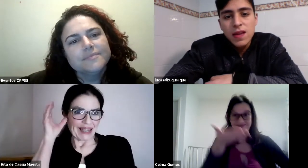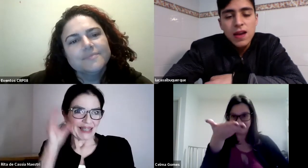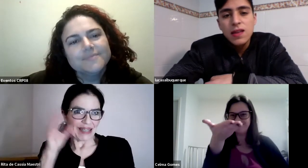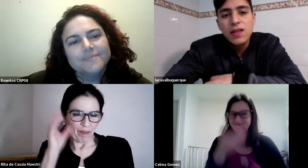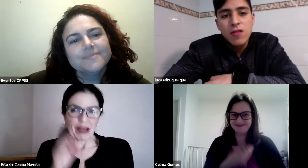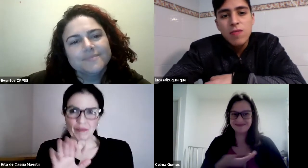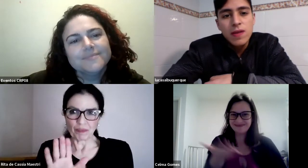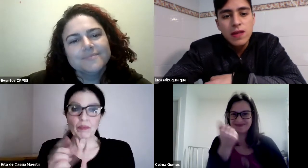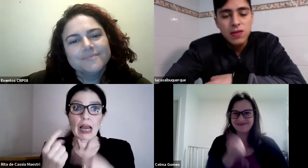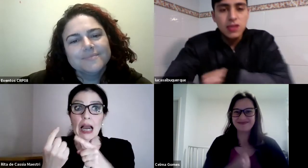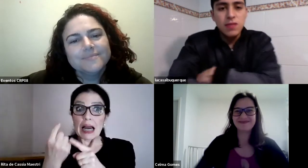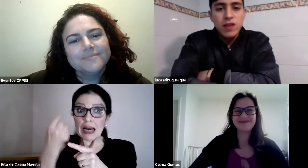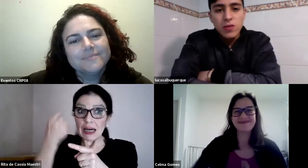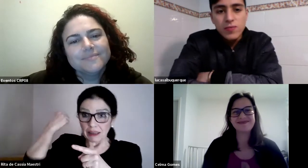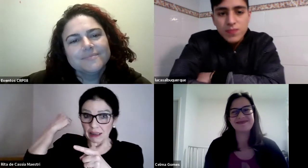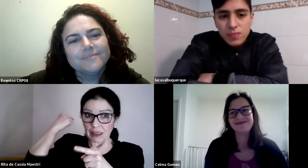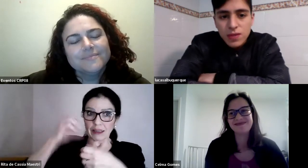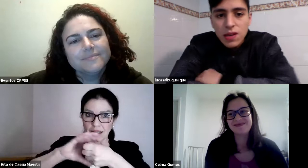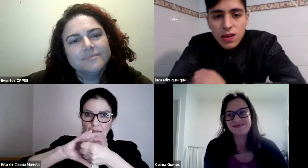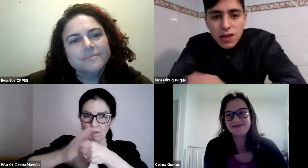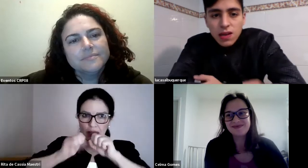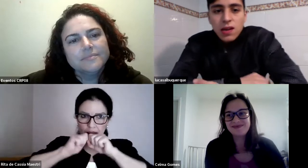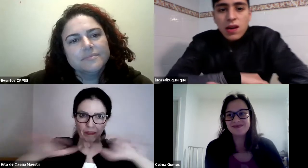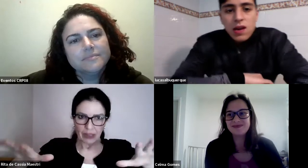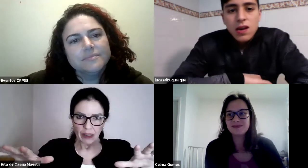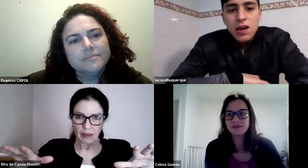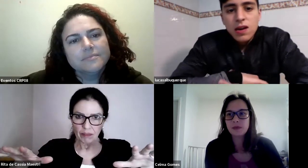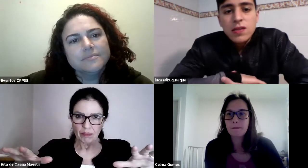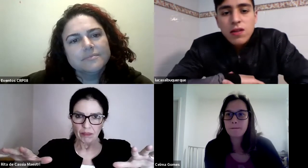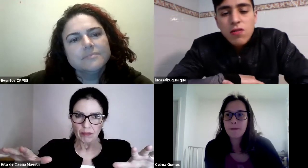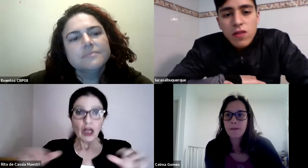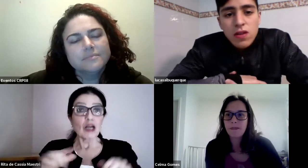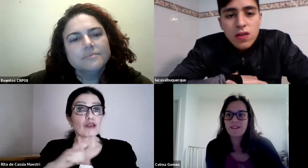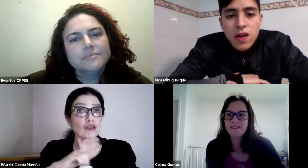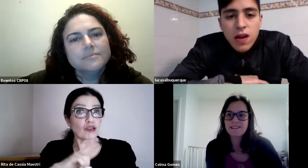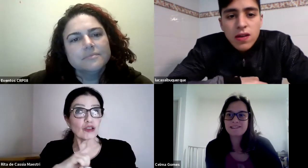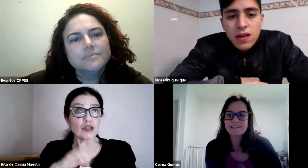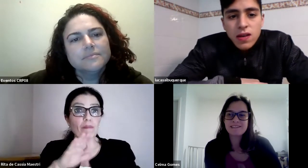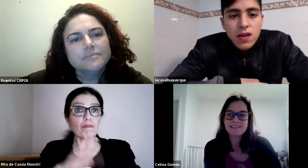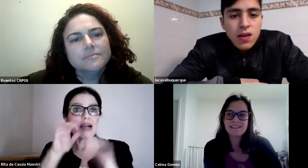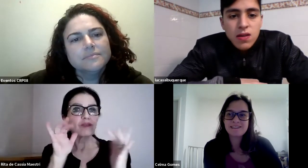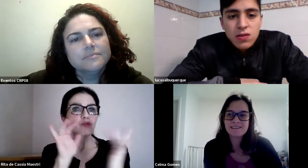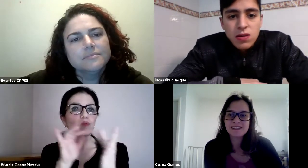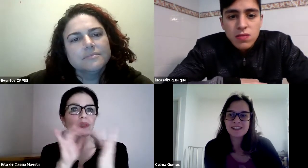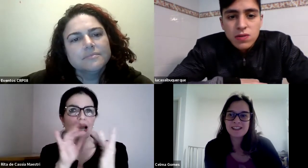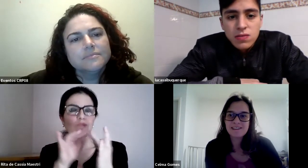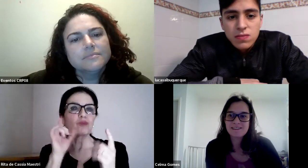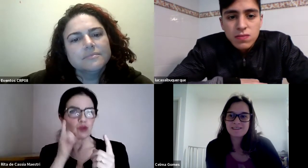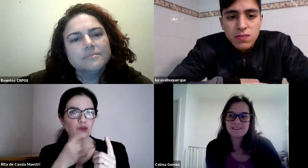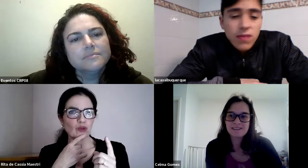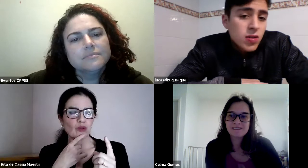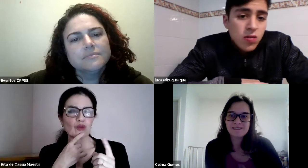Complementar. A Rita vai complementar o que a Selma falou. Também. Antes da Covid, né, nós